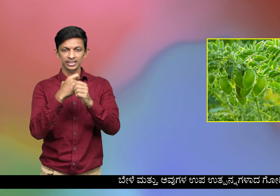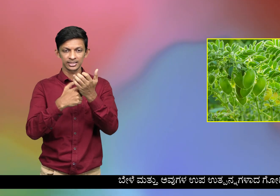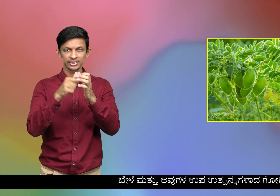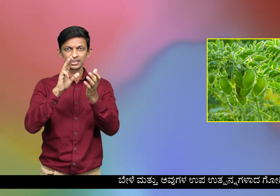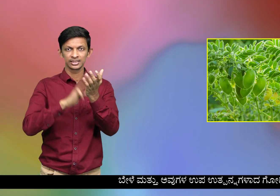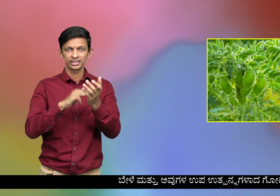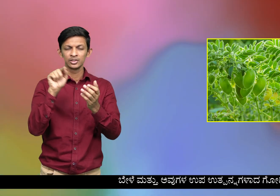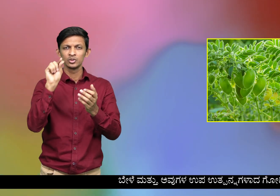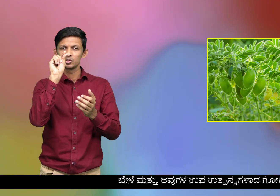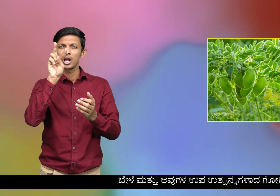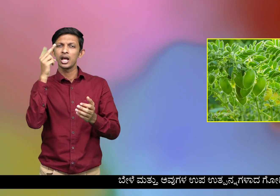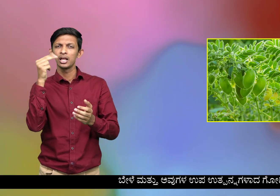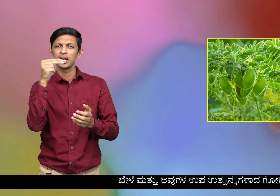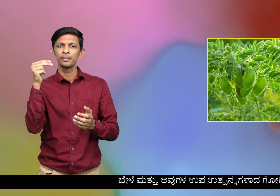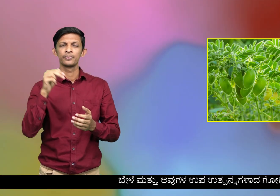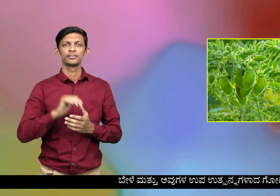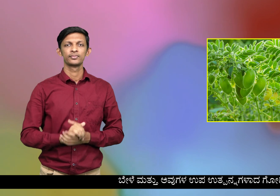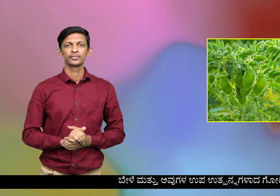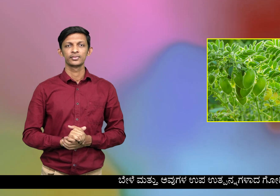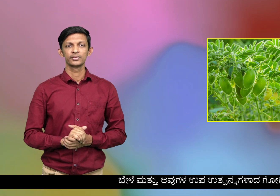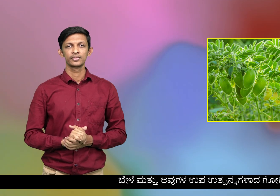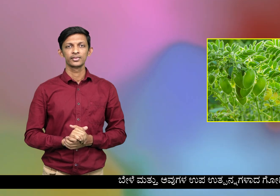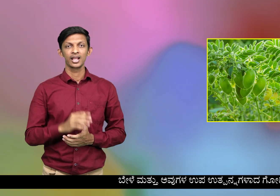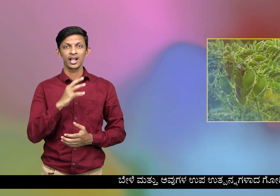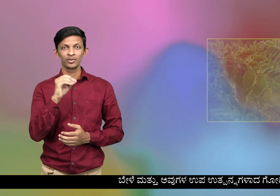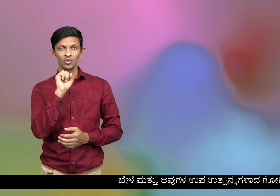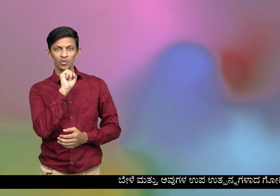ಬೆಳೆ ಮತ್ತು ಅವುಗಳ ಉಪ ಉತ್ಪನ್ನಗಳಾದ ಗೋಧಿ,